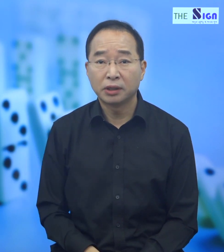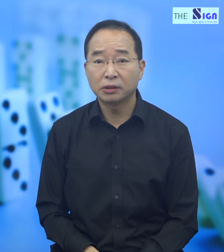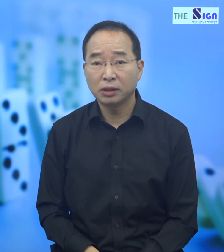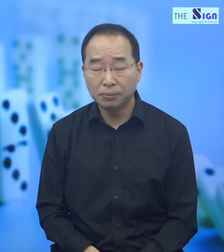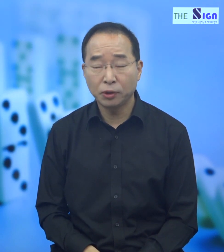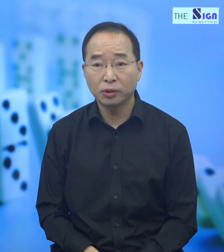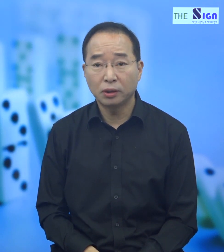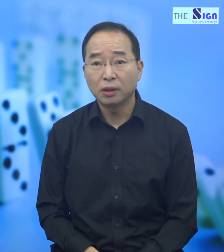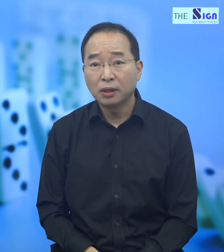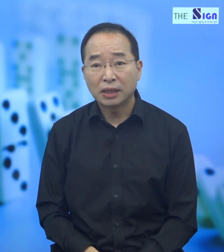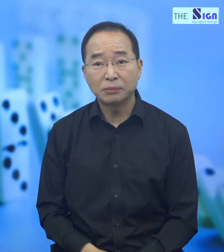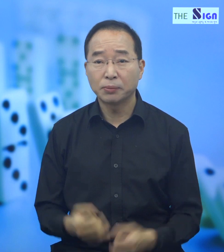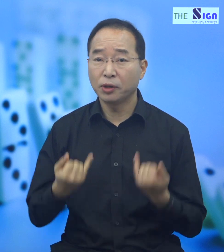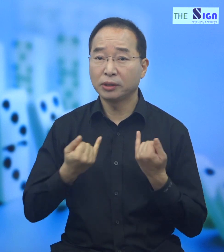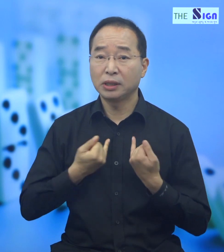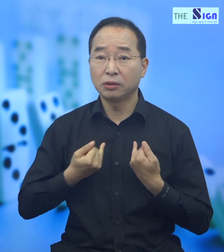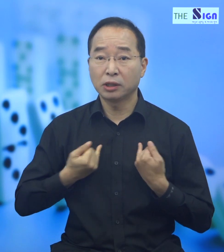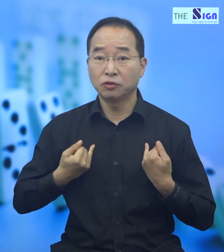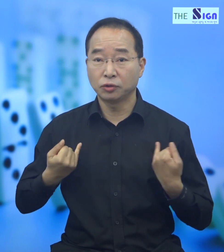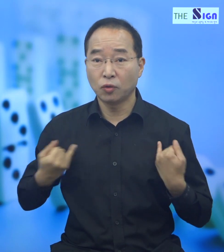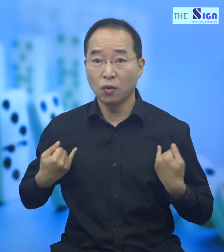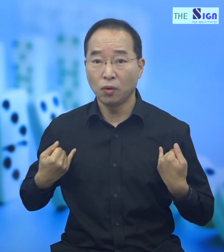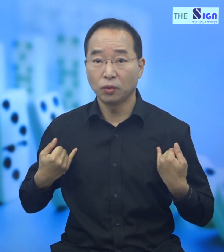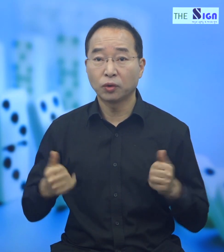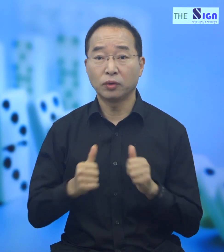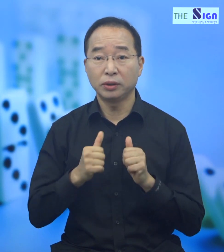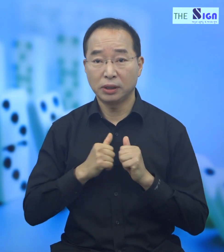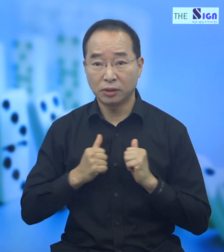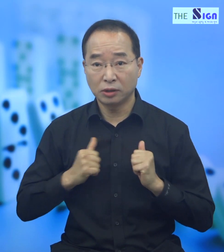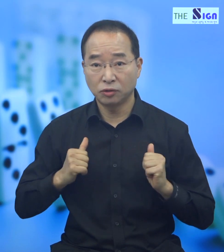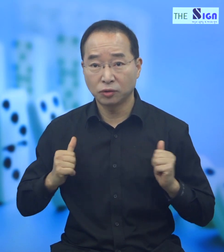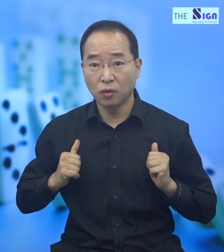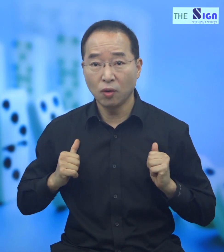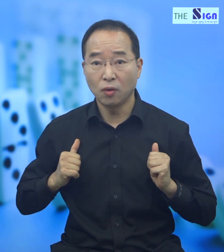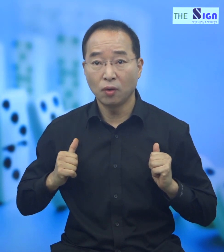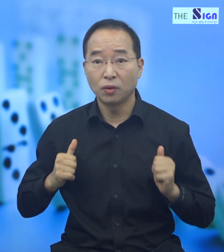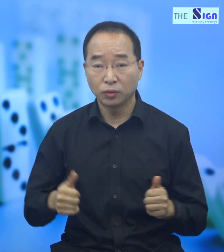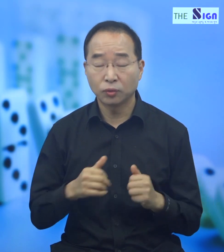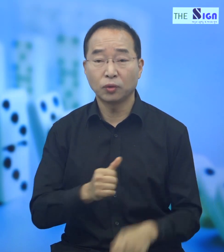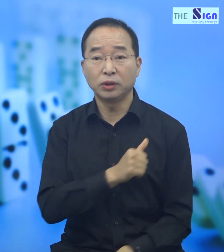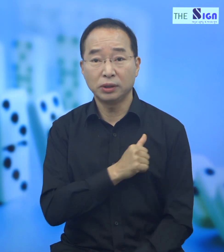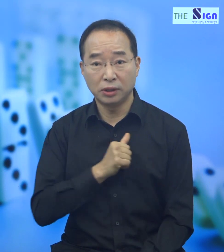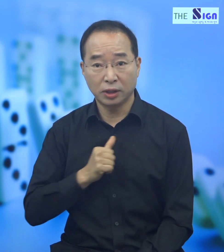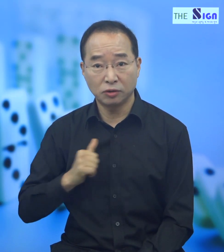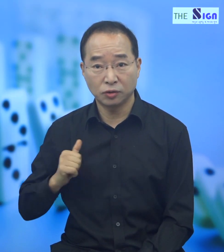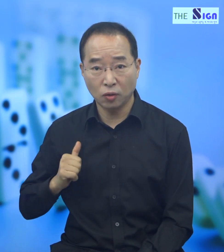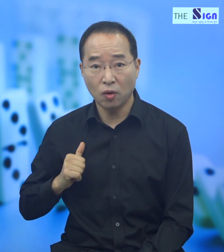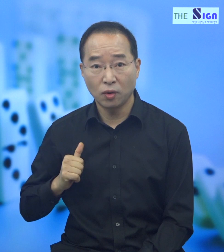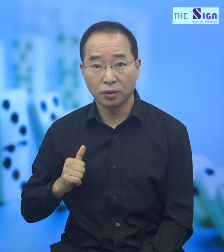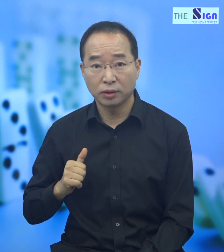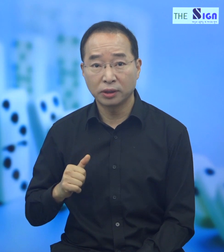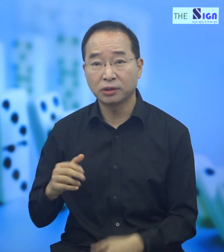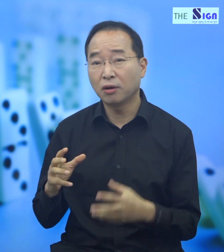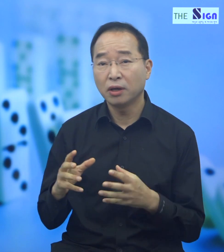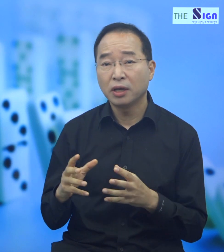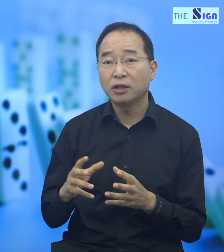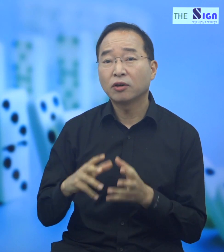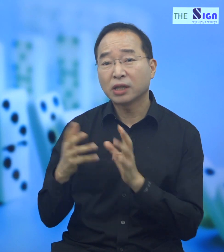그래서 이 표현을 남성 표현할 때 이렇게도 쓰고, 또는 이렇게도 쓰고, 또는 이렇게도 쓰고. 그래서 여자가